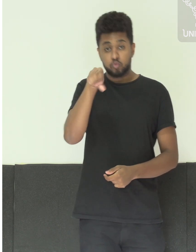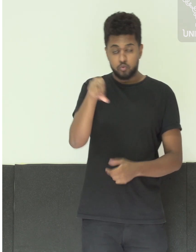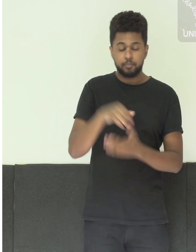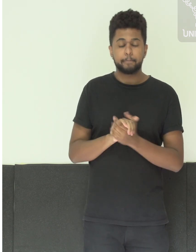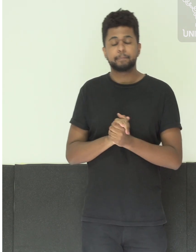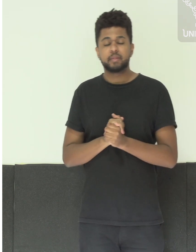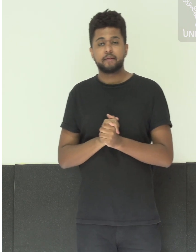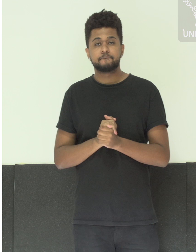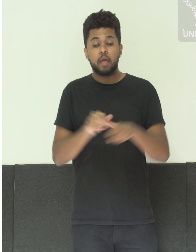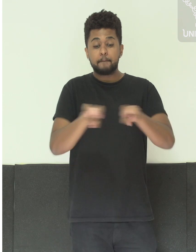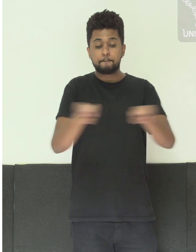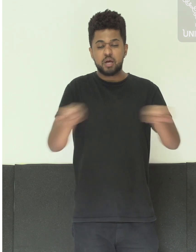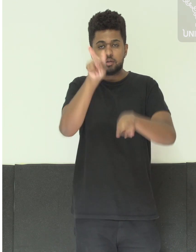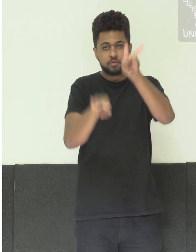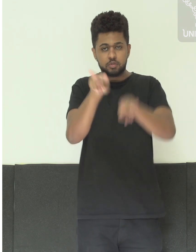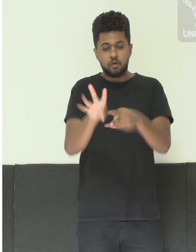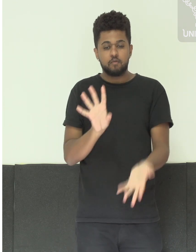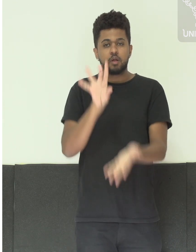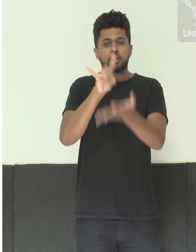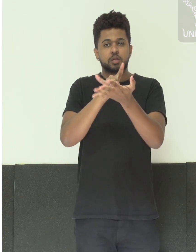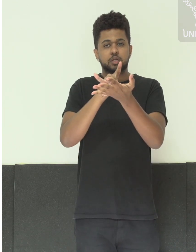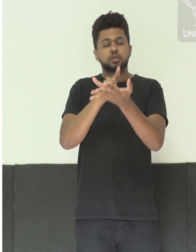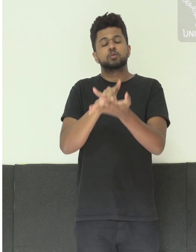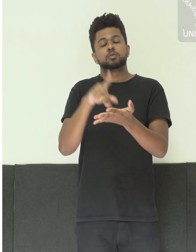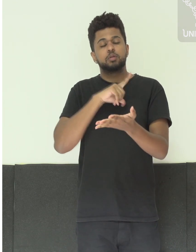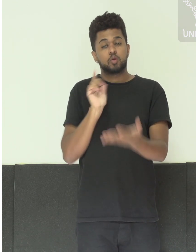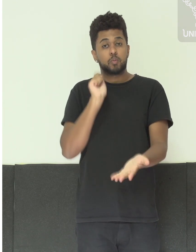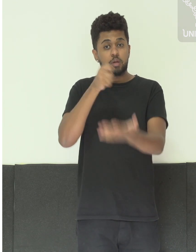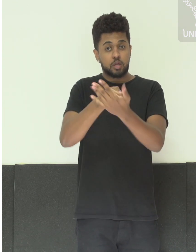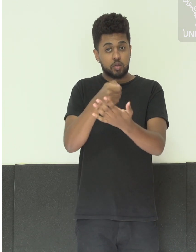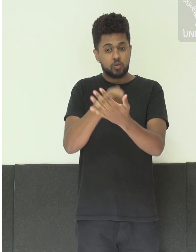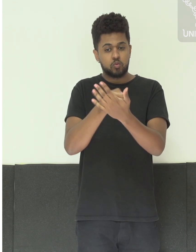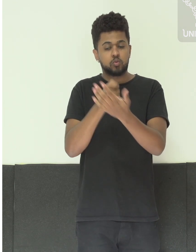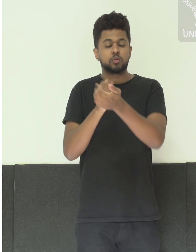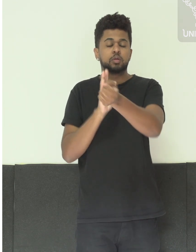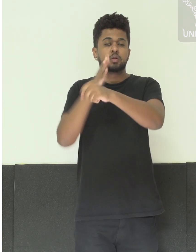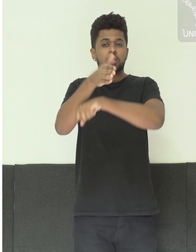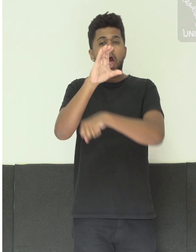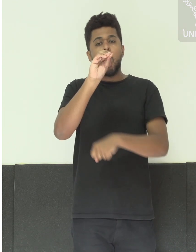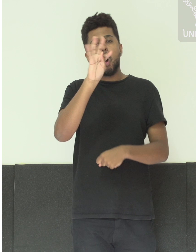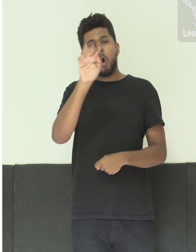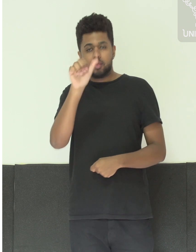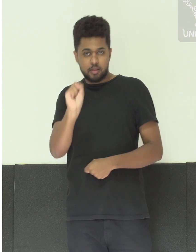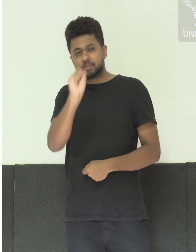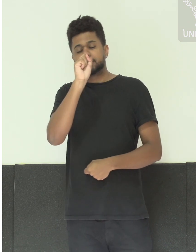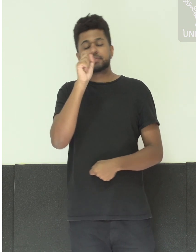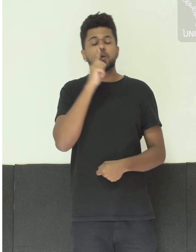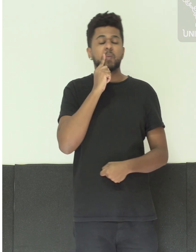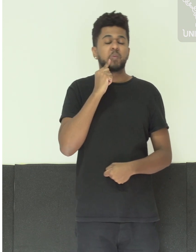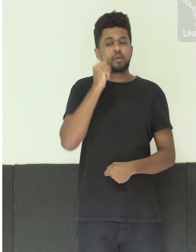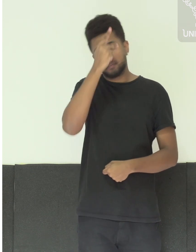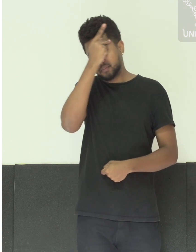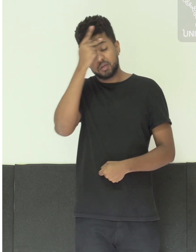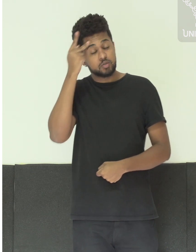7.3.9 Da banca de verificação e validação dos requisitos obrigatórios para ingresso das cotas destinadas